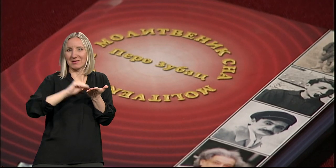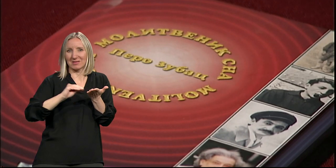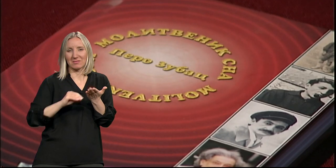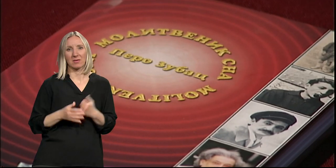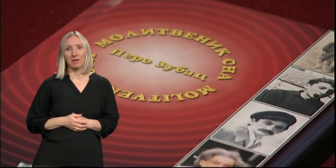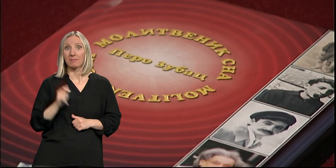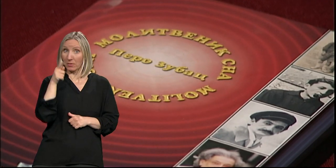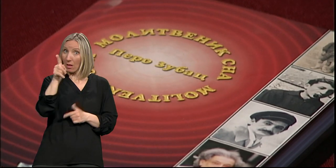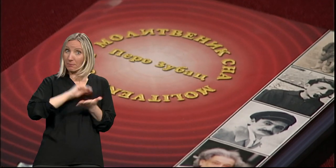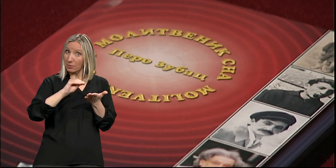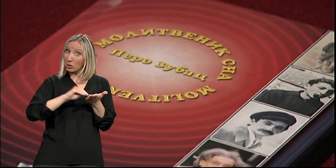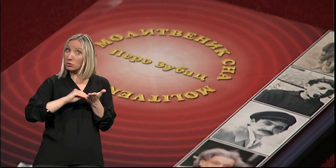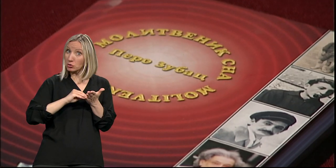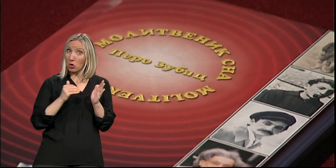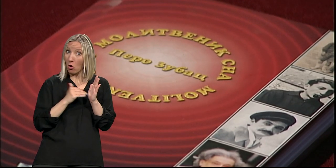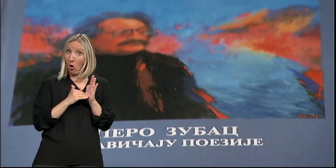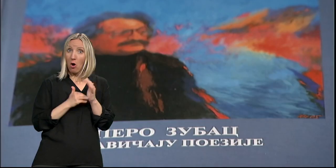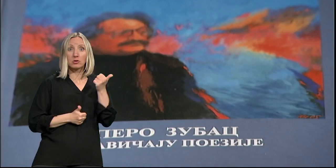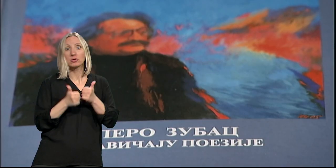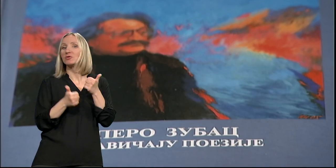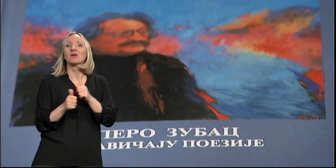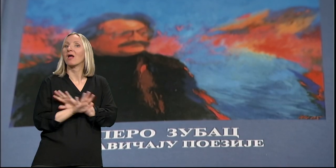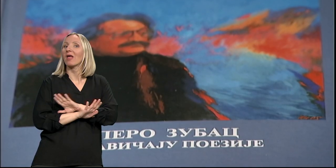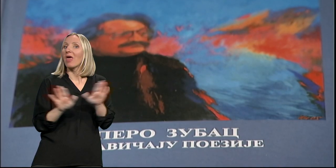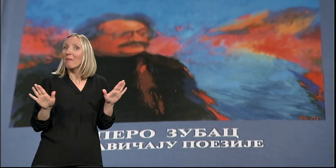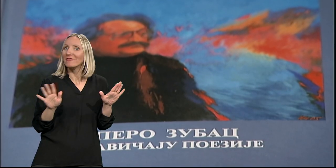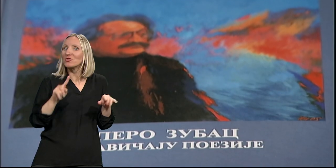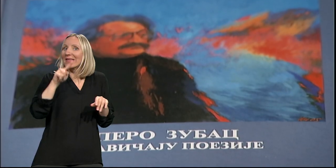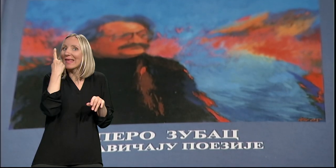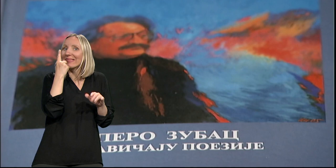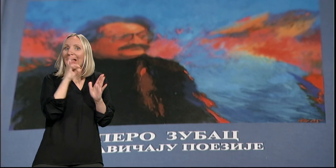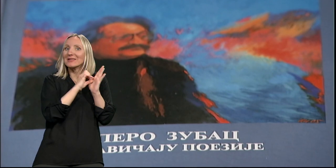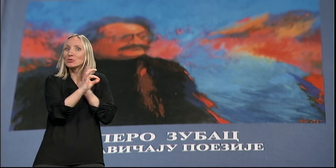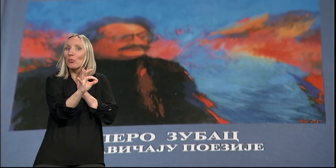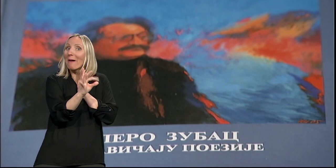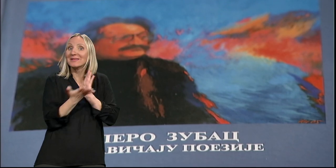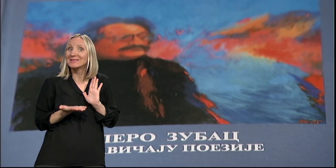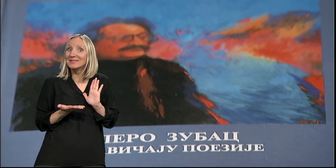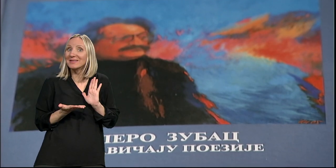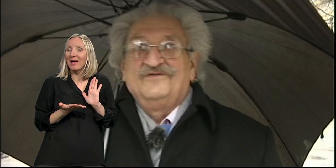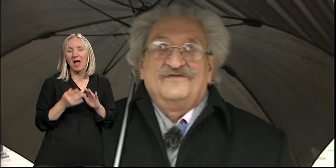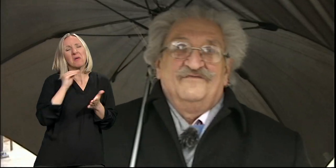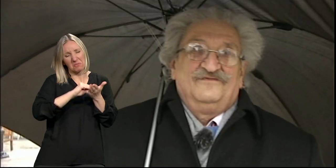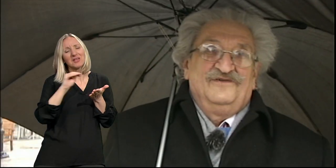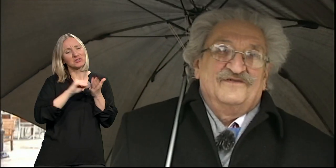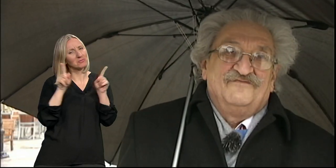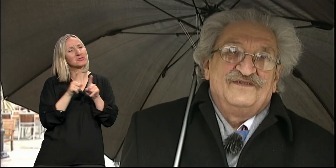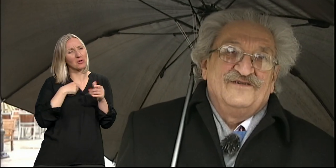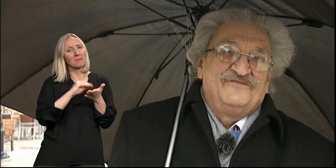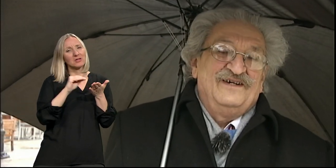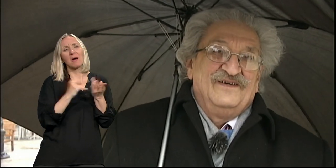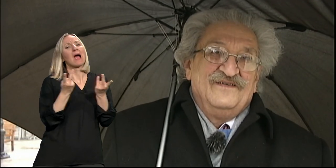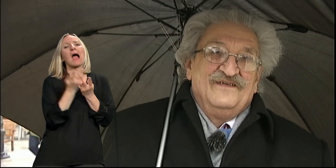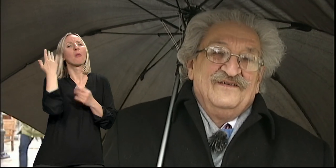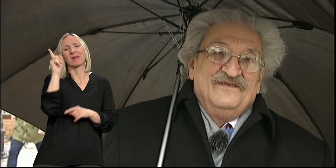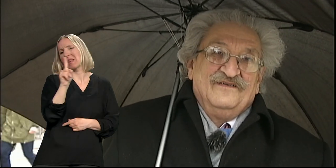Pišete li još uvek ili više nema ni jednog stupca od pere zupca? A piše. Ne onoliko koliko sam pisao